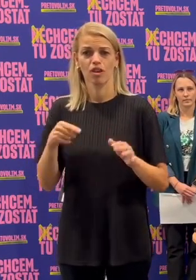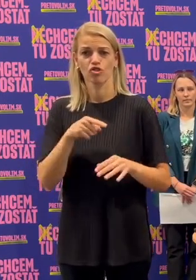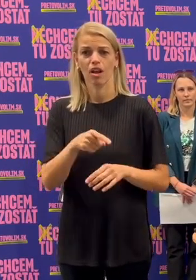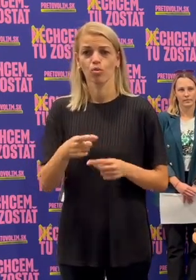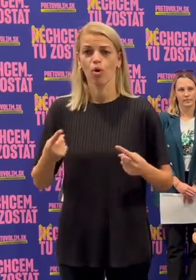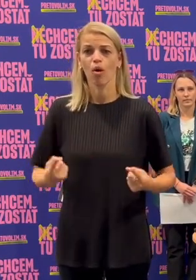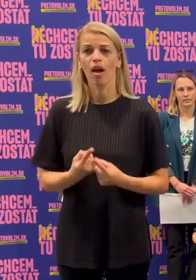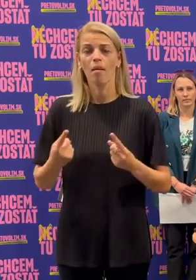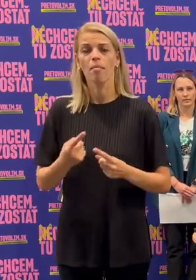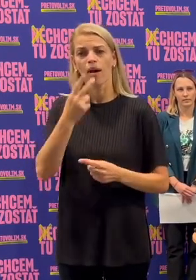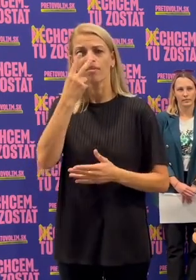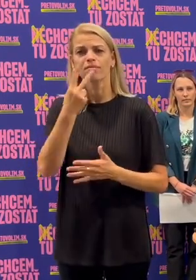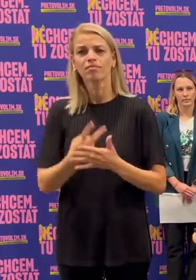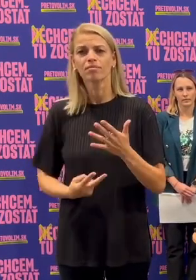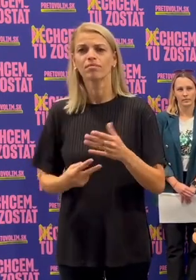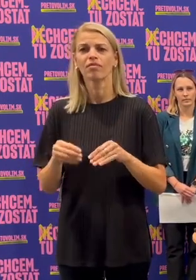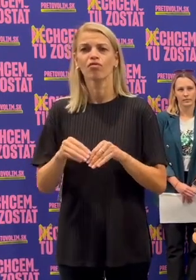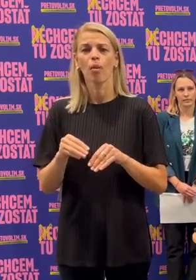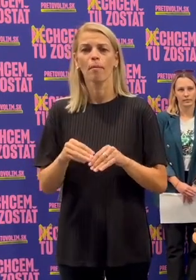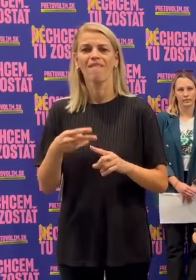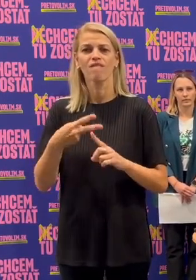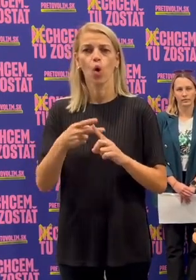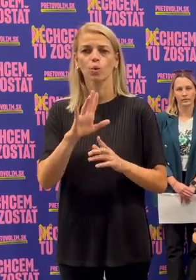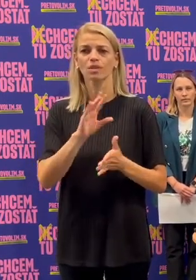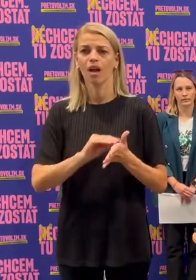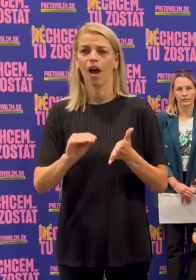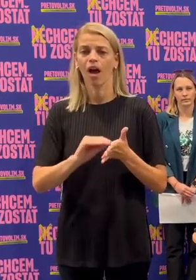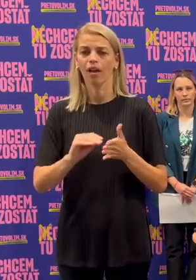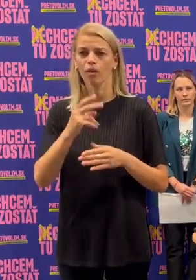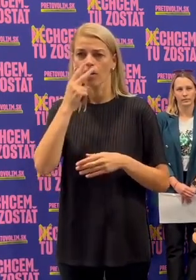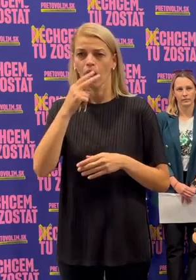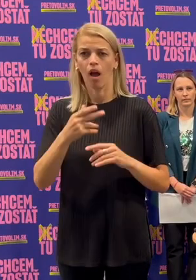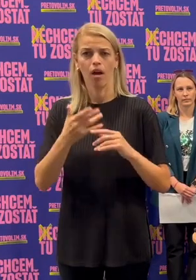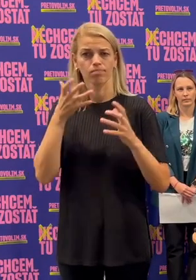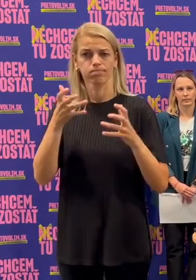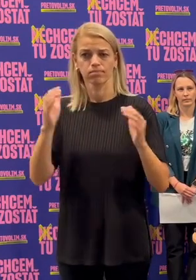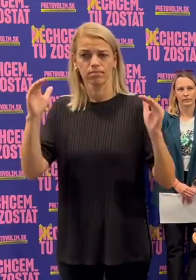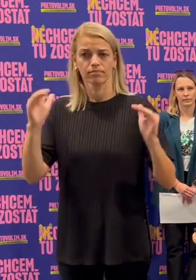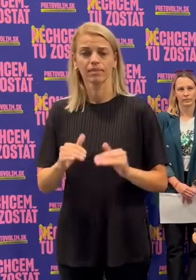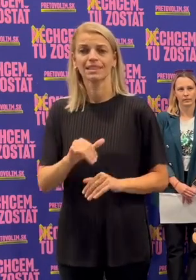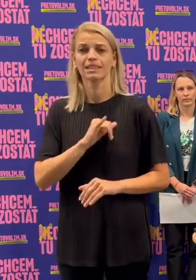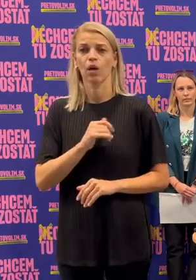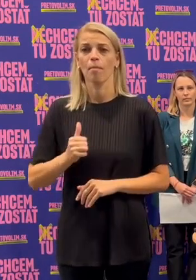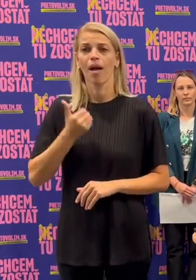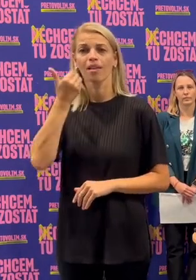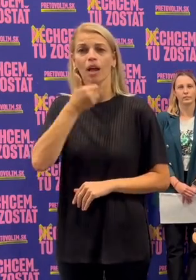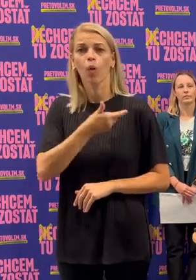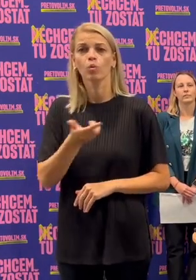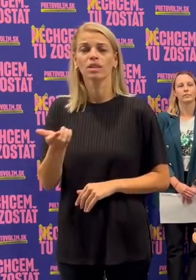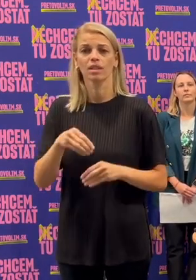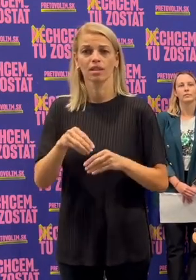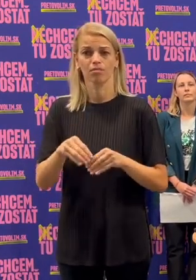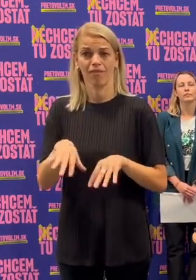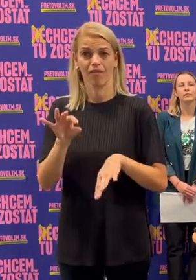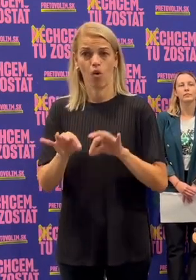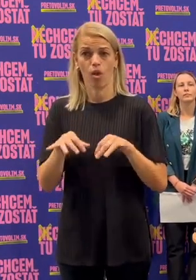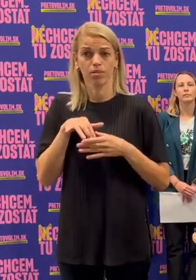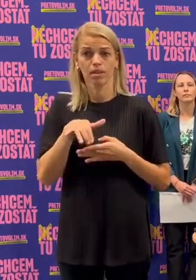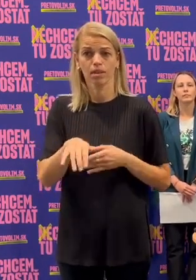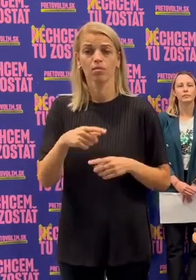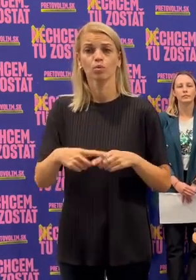toho, že nám vyšlo od agentúry Focus v apríli radikálny pokles záujmu mladých ľudí zúčastniť sa volieb. Následne aj Rada